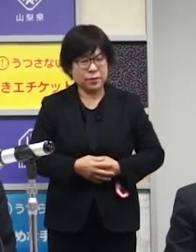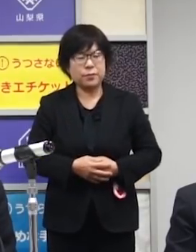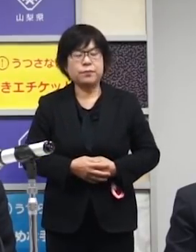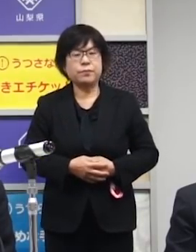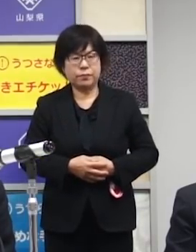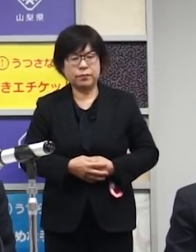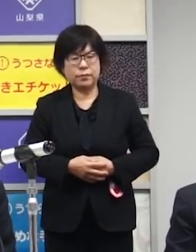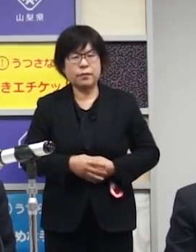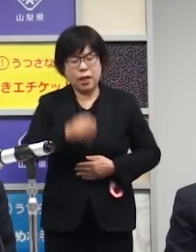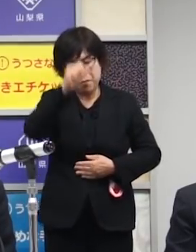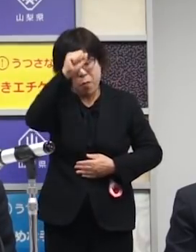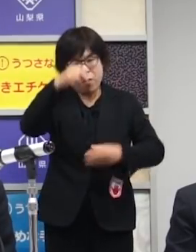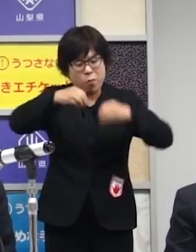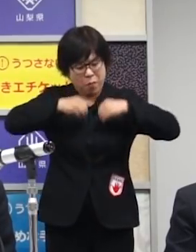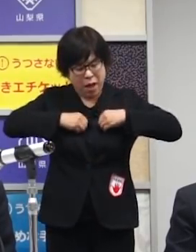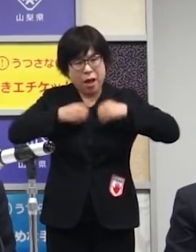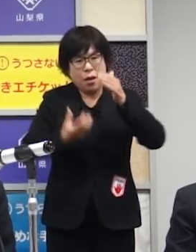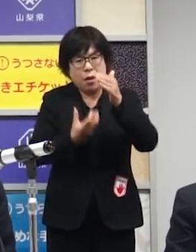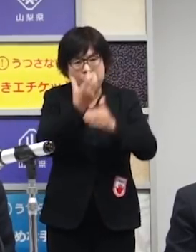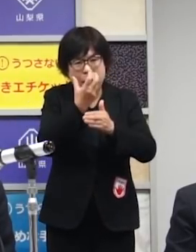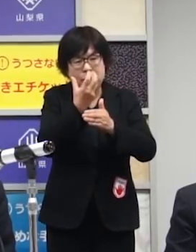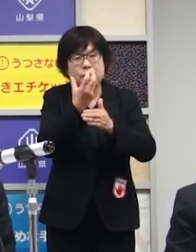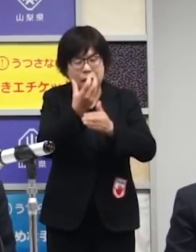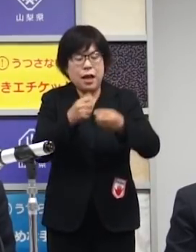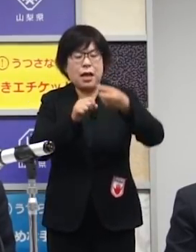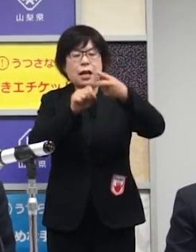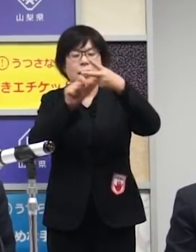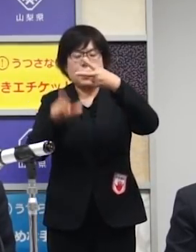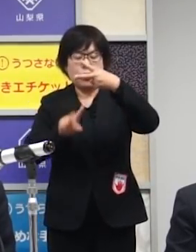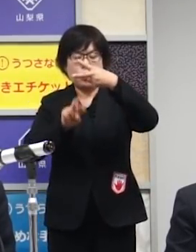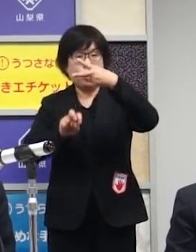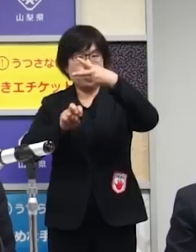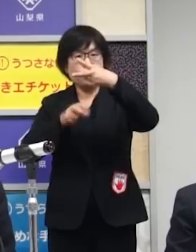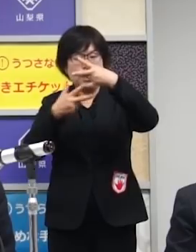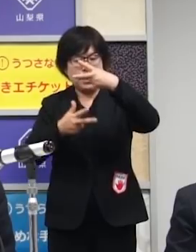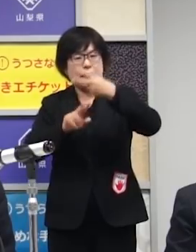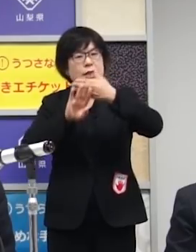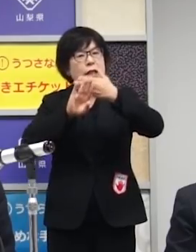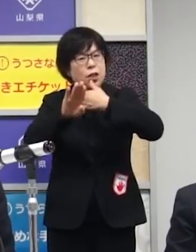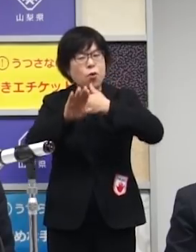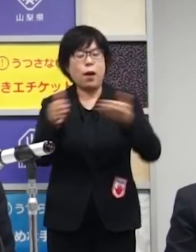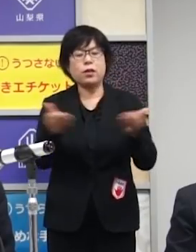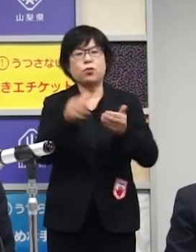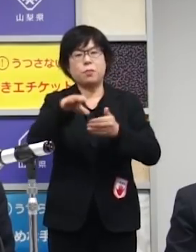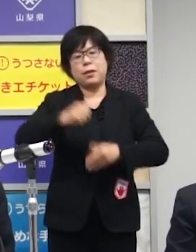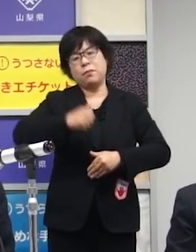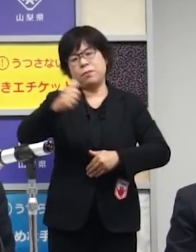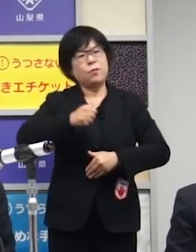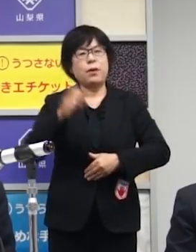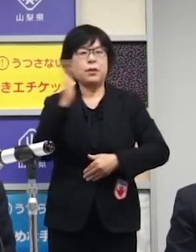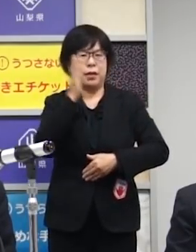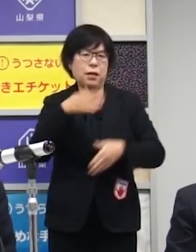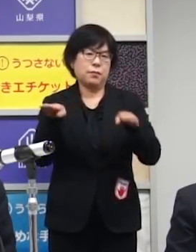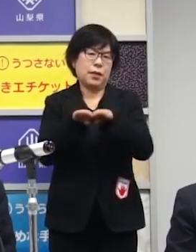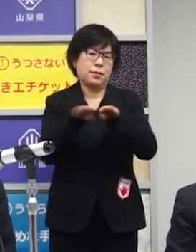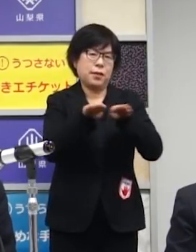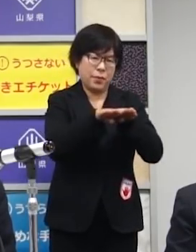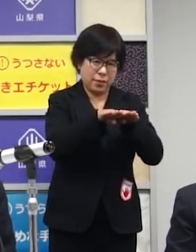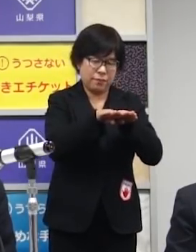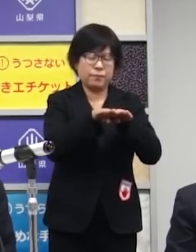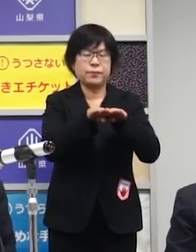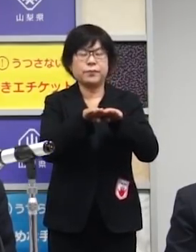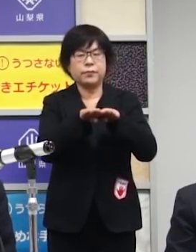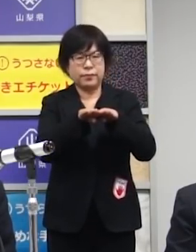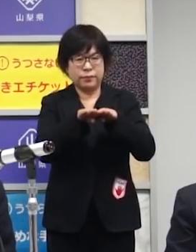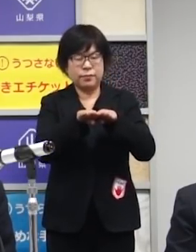なお発症した2月27日以降職場へは出勤されておりません。